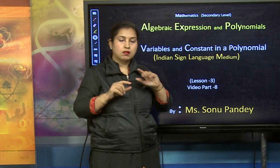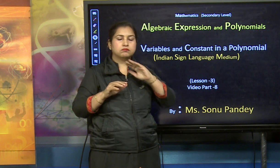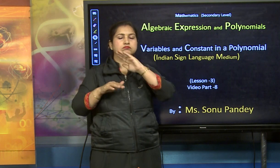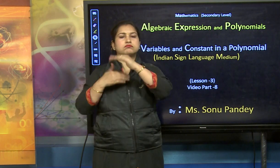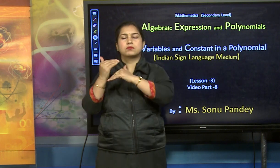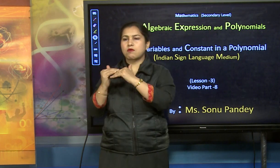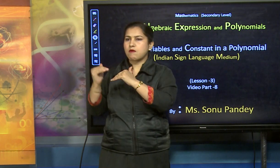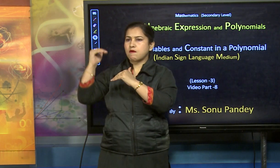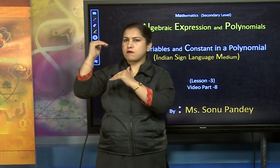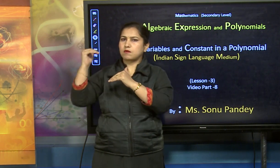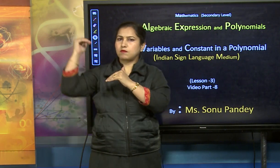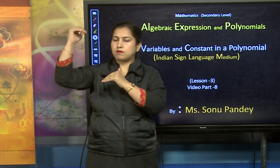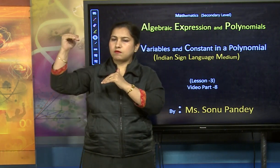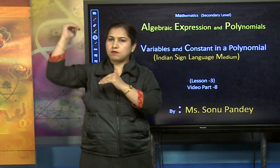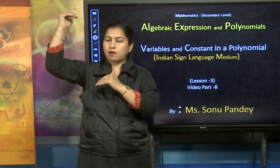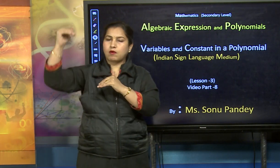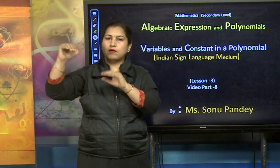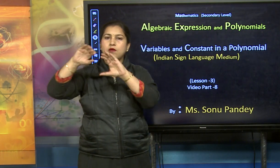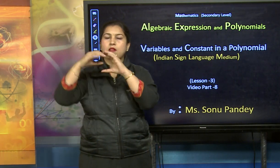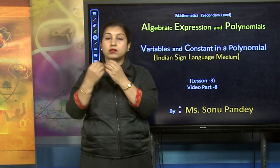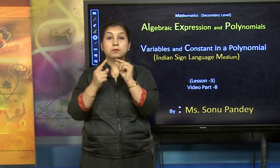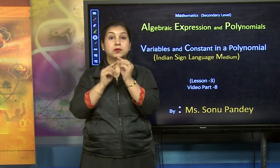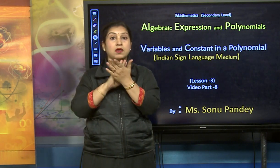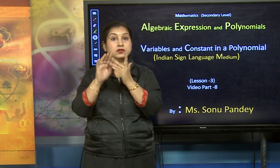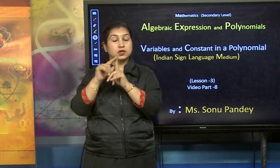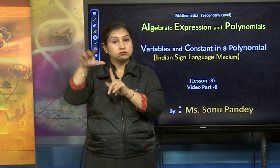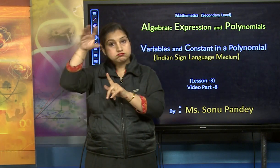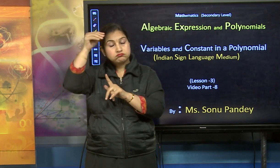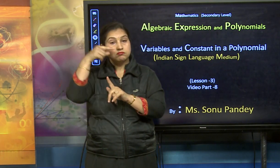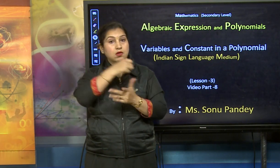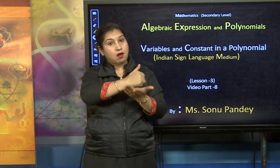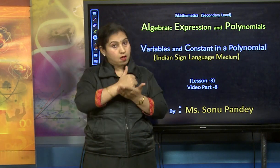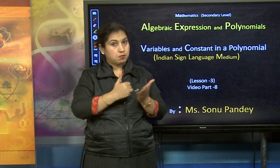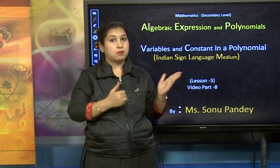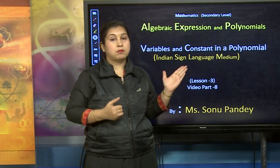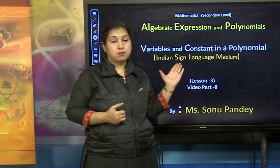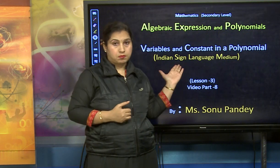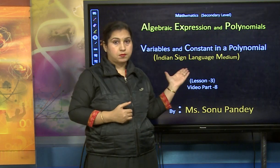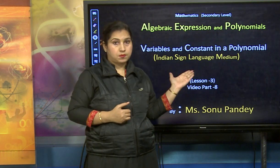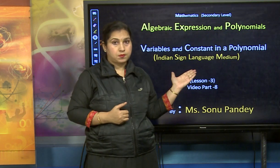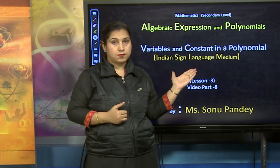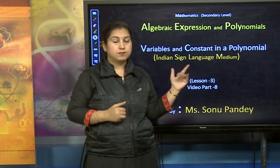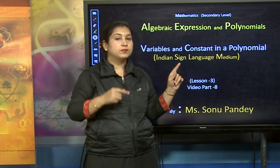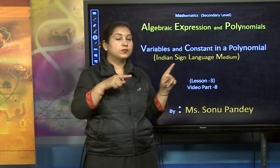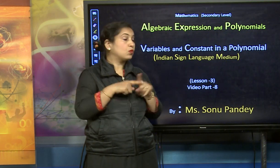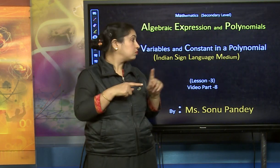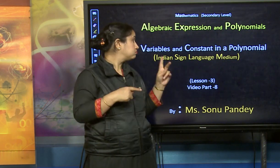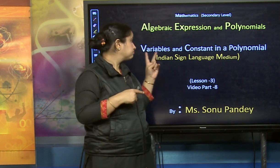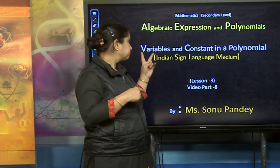कांसेप्ट को समझना बड़ी क्लास के गणित व करने के लिए बहुत ही आवश्यक है अत यह आधार प्रदान करेंगे